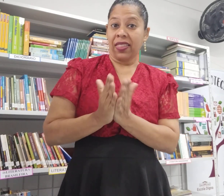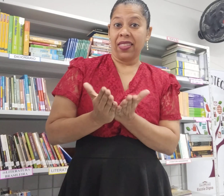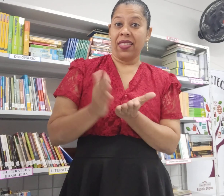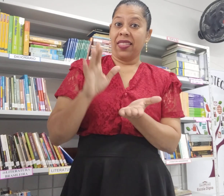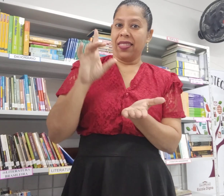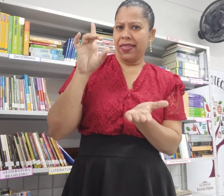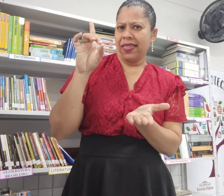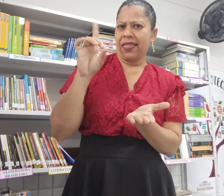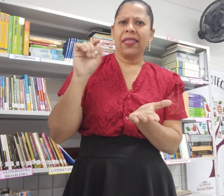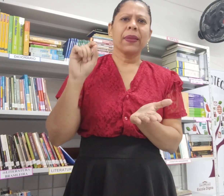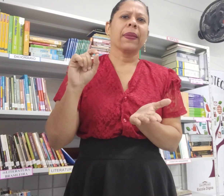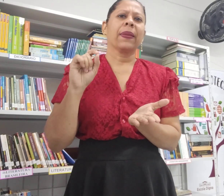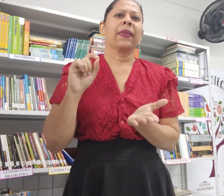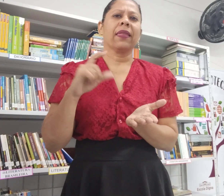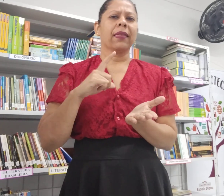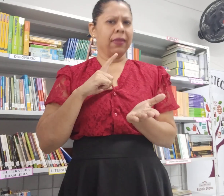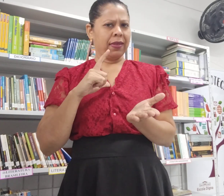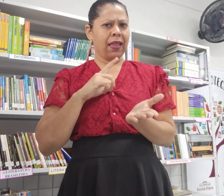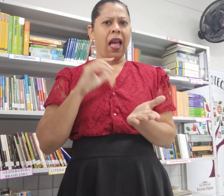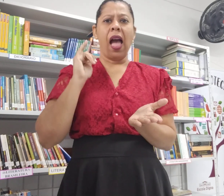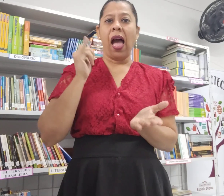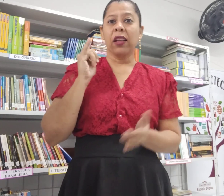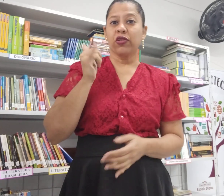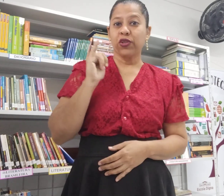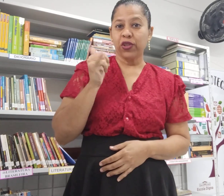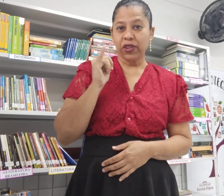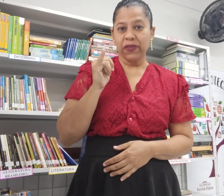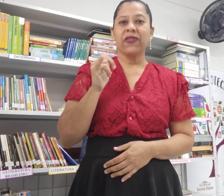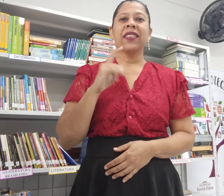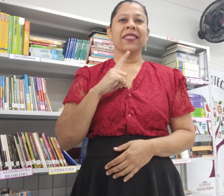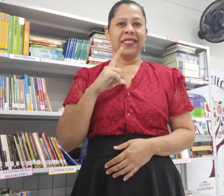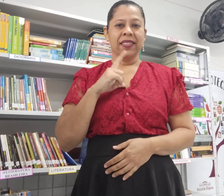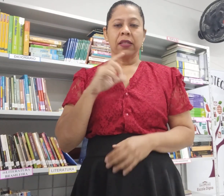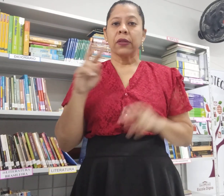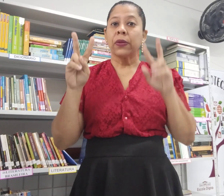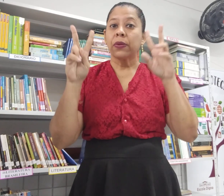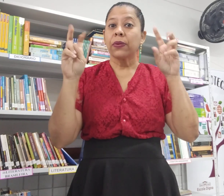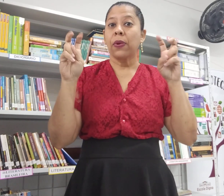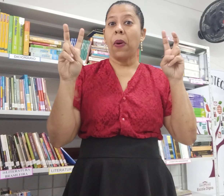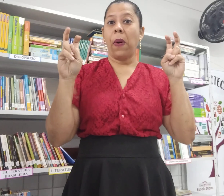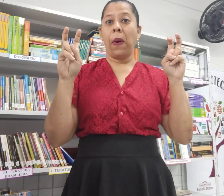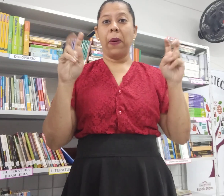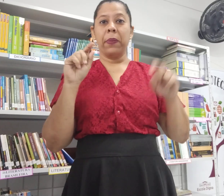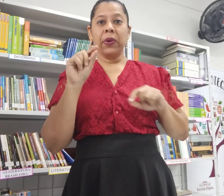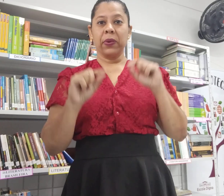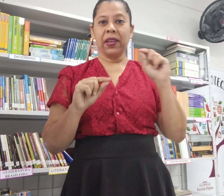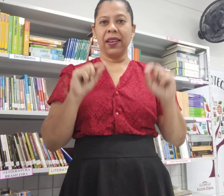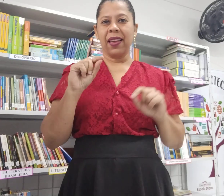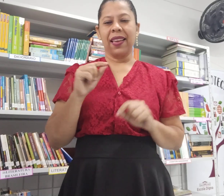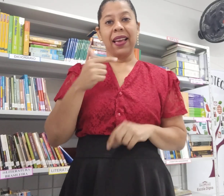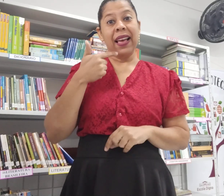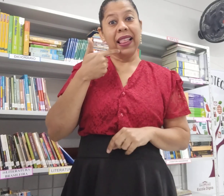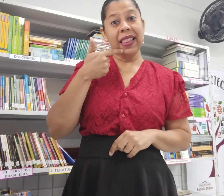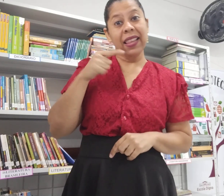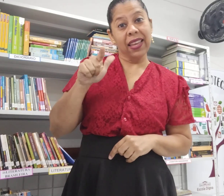já existem narrativas que tratam sobre a questão da língua. Por exemplo,